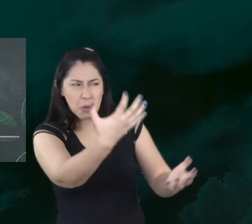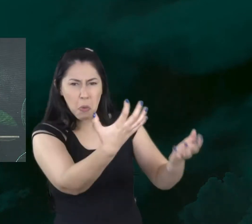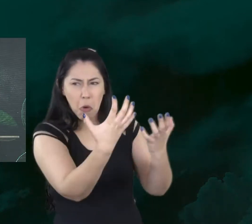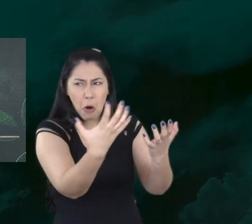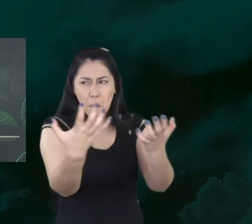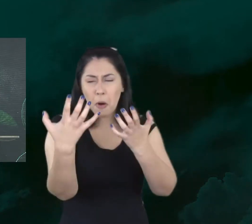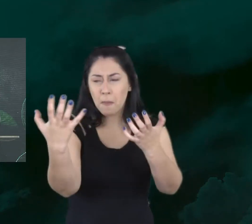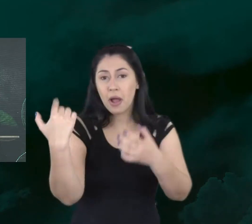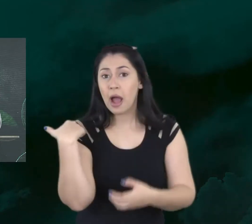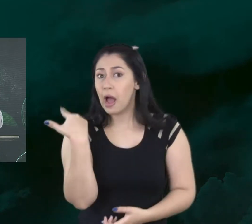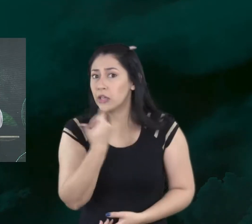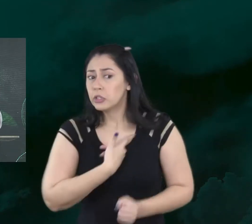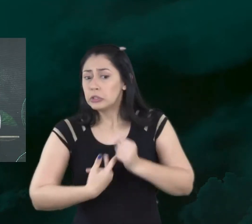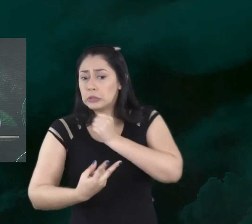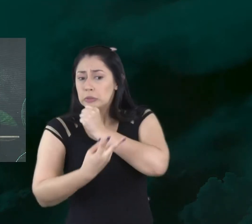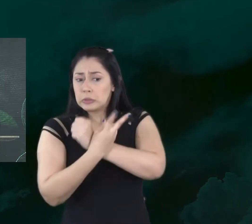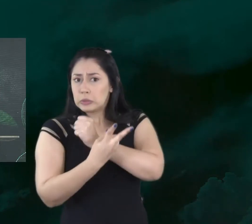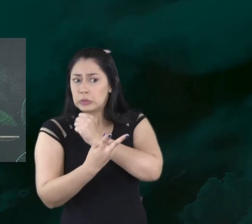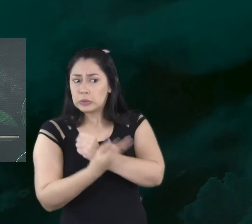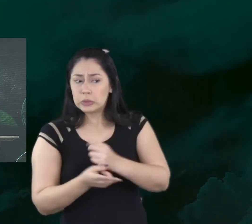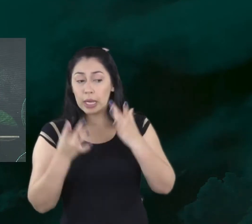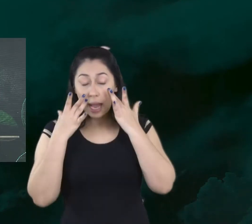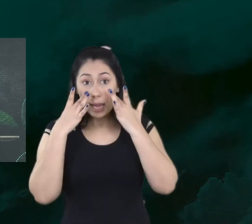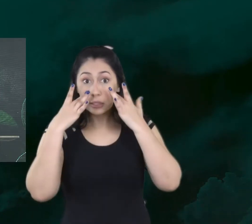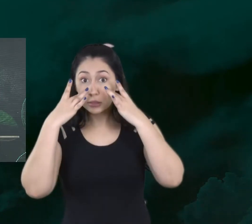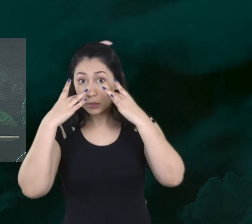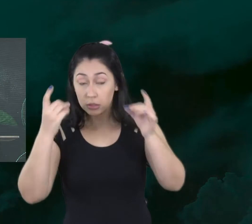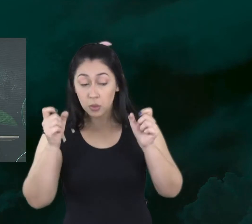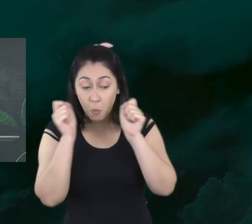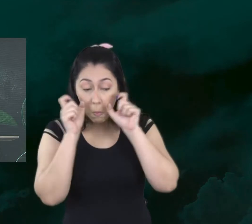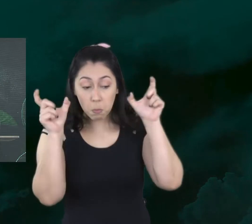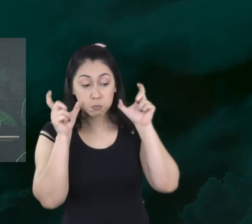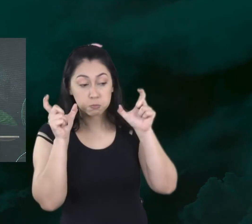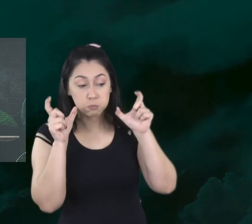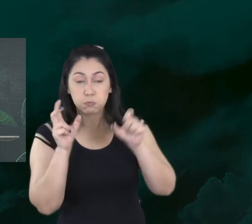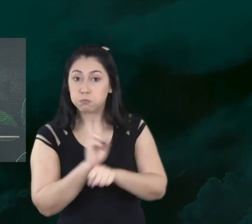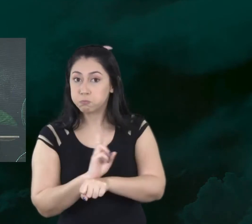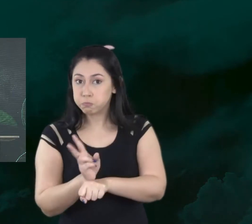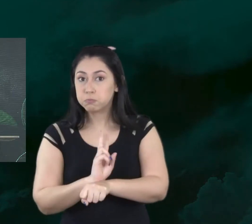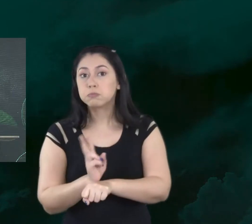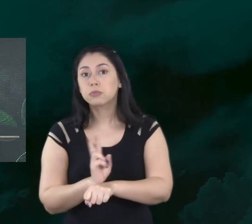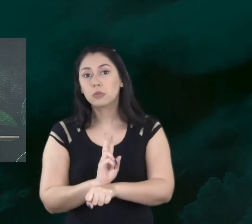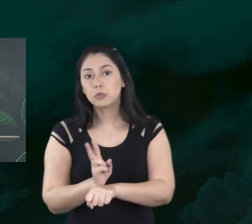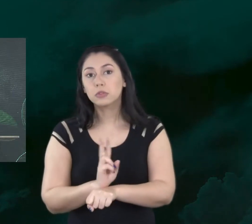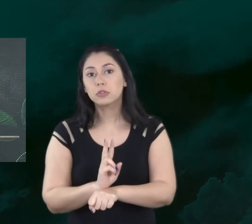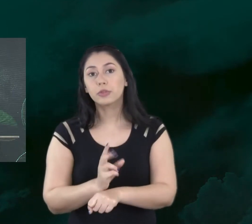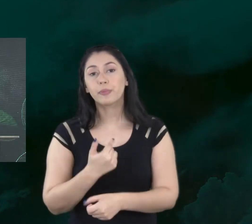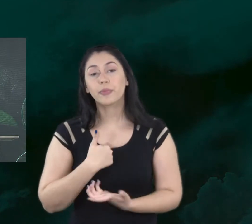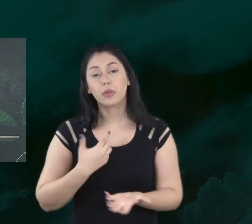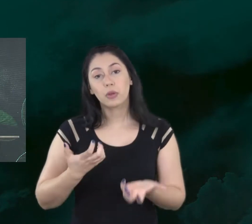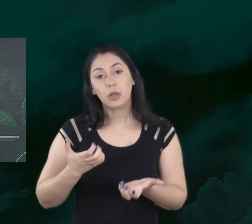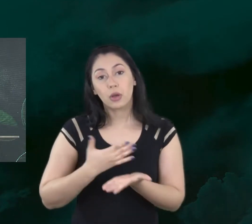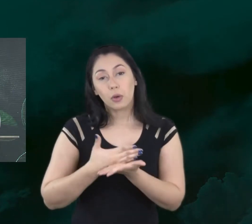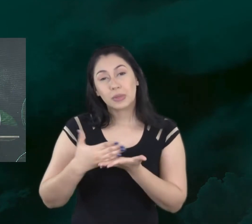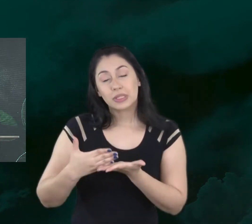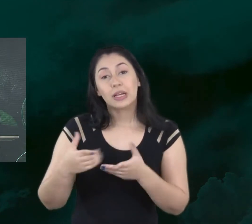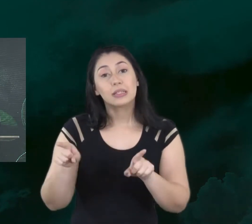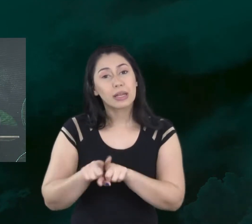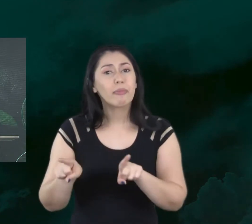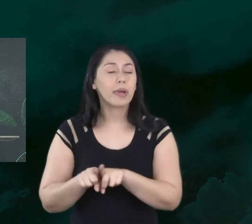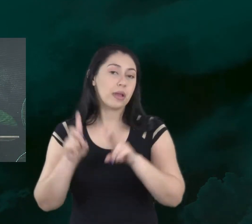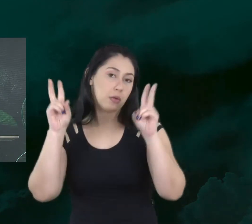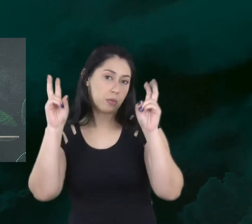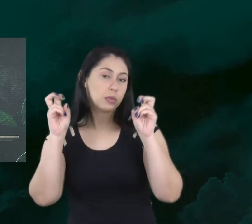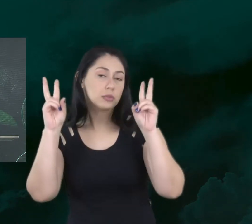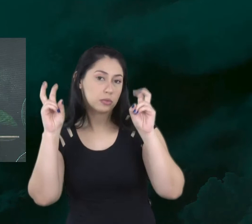entorpecer. Precisamos estar alertas, vigilantes, né, para a volta do Senhor. E eu queria entrar também nesse